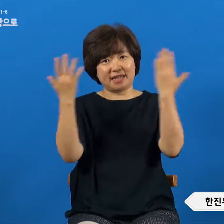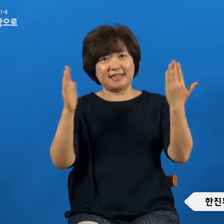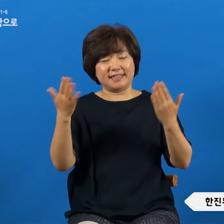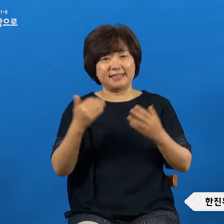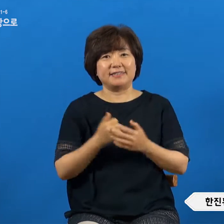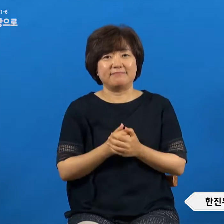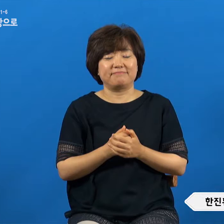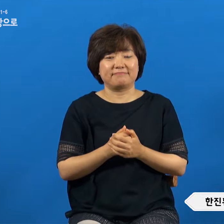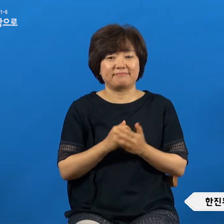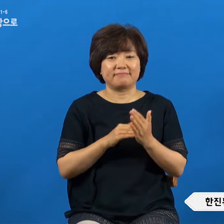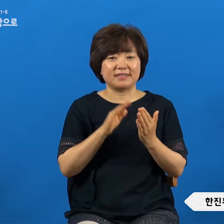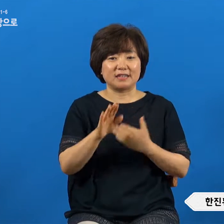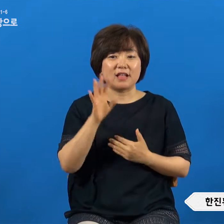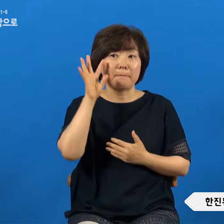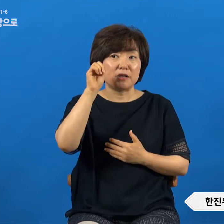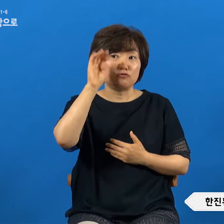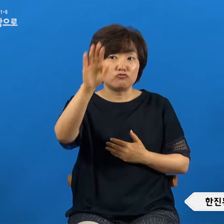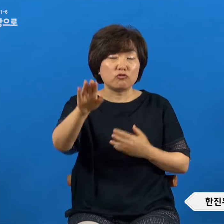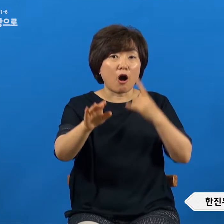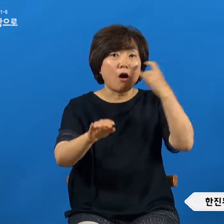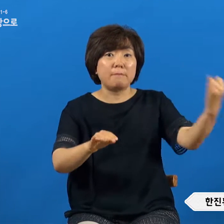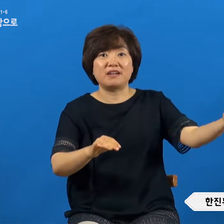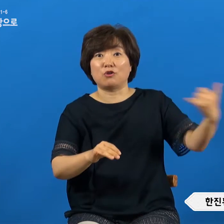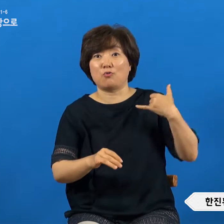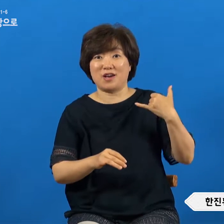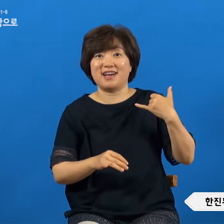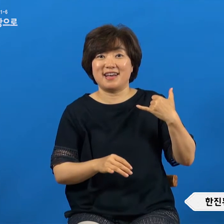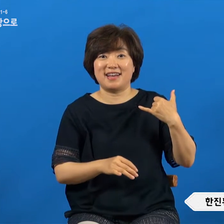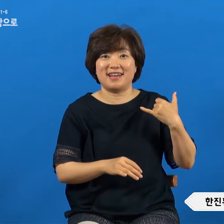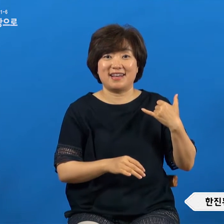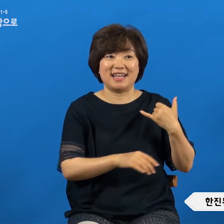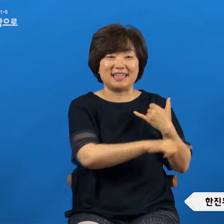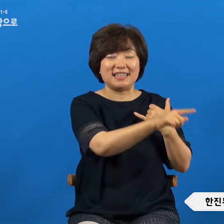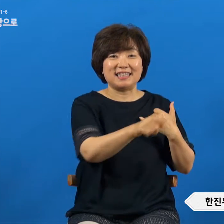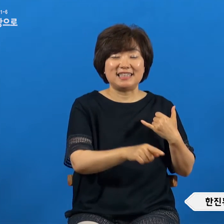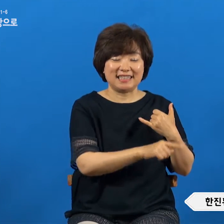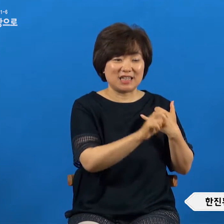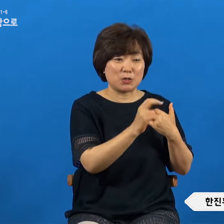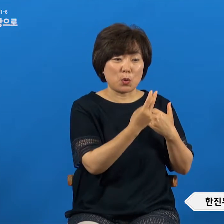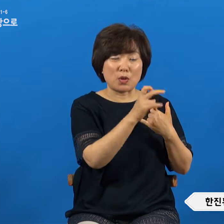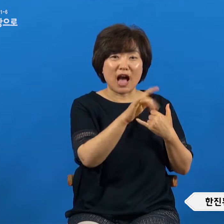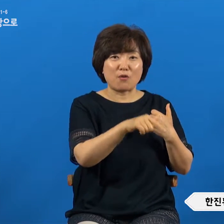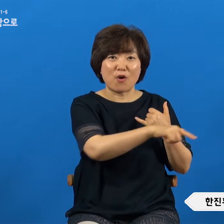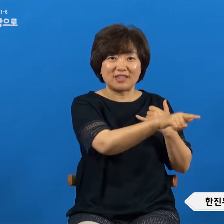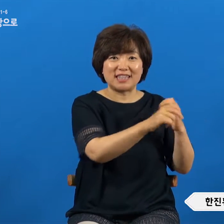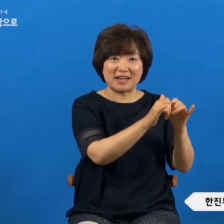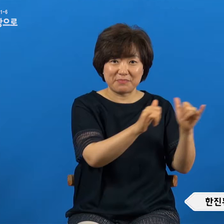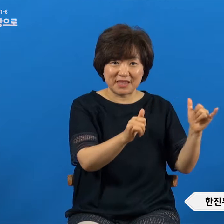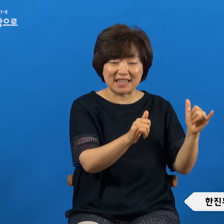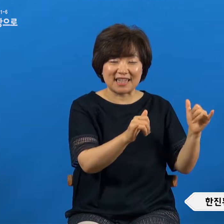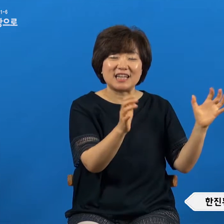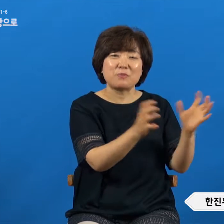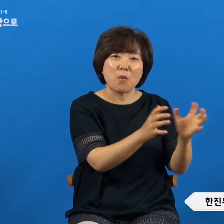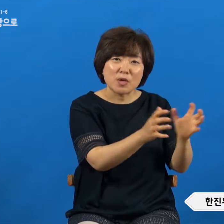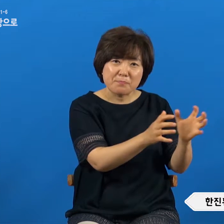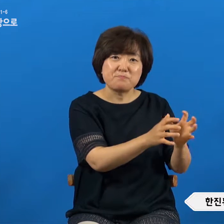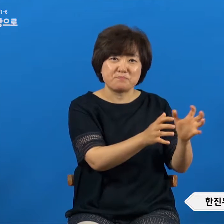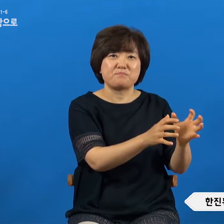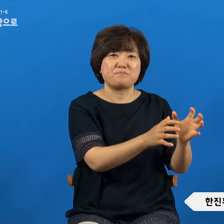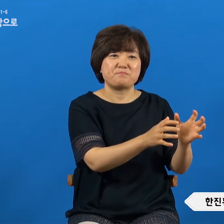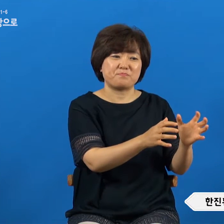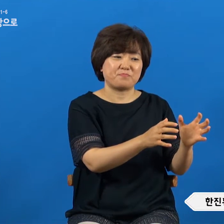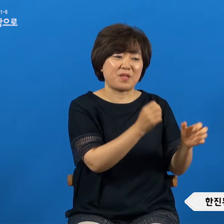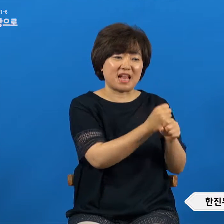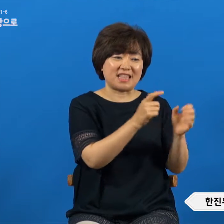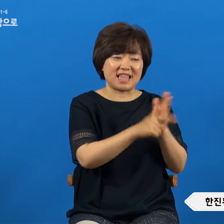며칠 후에 엄마로부터 전화가 왔습니다. 요양원 식구들이 모임을 갖기로 했는데 다과가 필요하다는 것입니다.